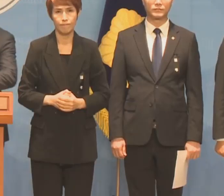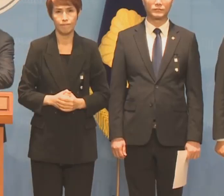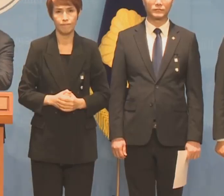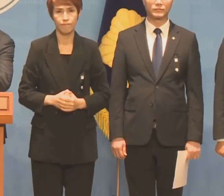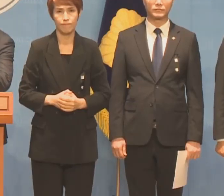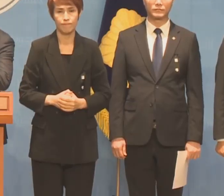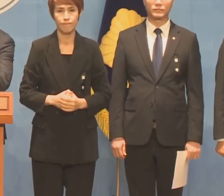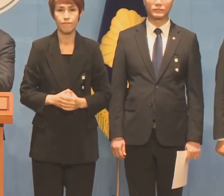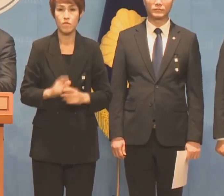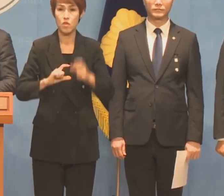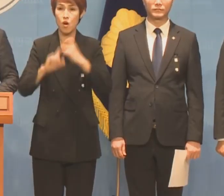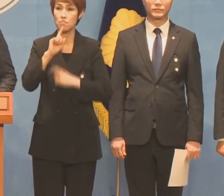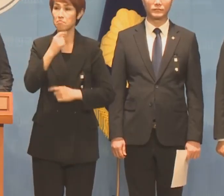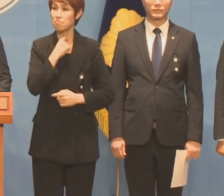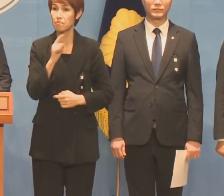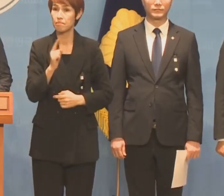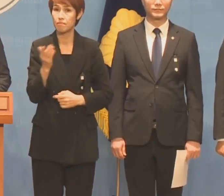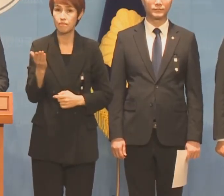추가로 더 하실 말씀.